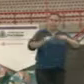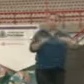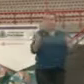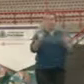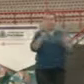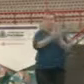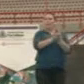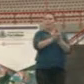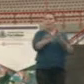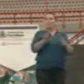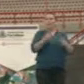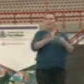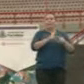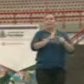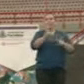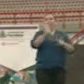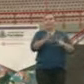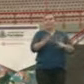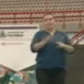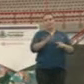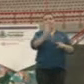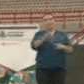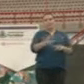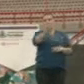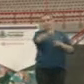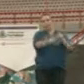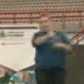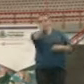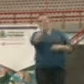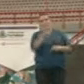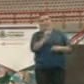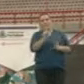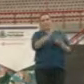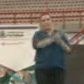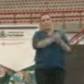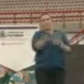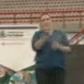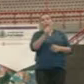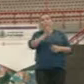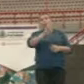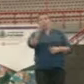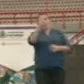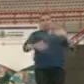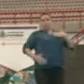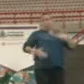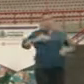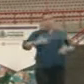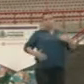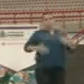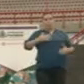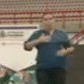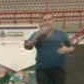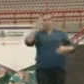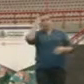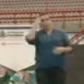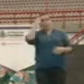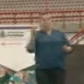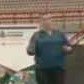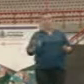ela foi predestinada a não acumular essas riquezas. Ou então, será que ela está se comportando de forma moral? Os calvinistas são moralistas.